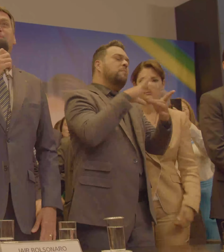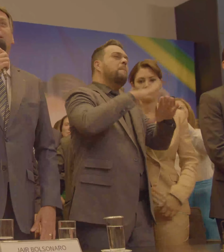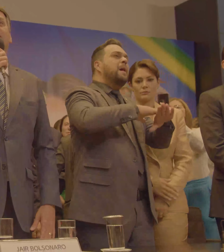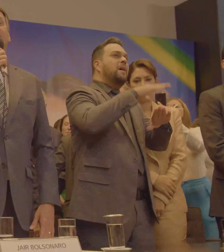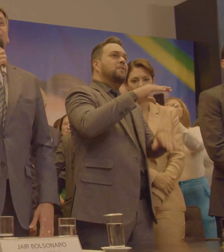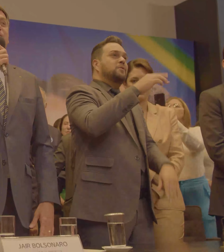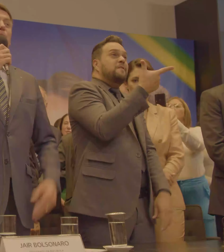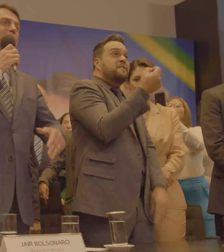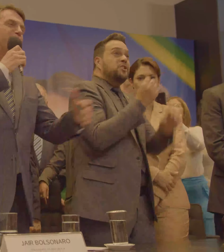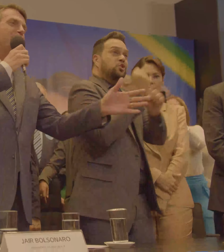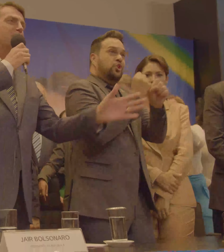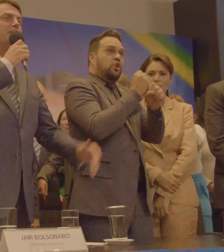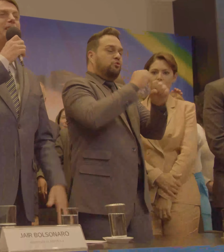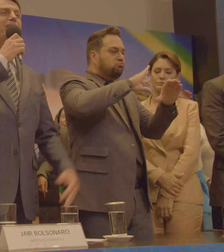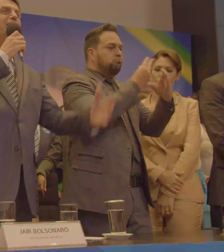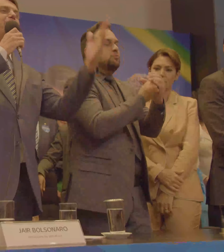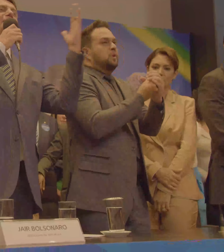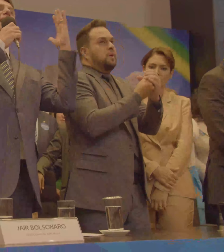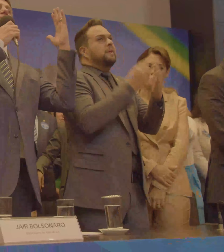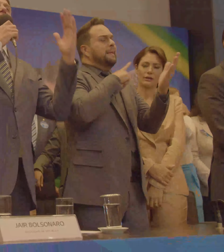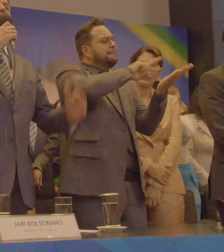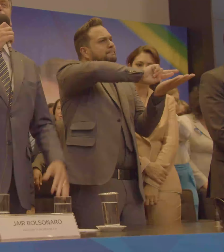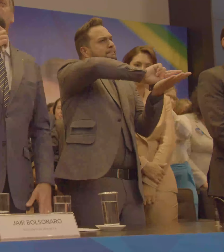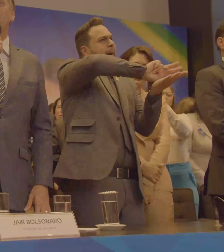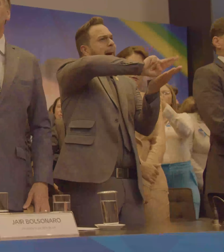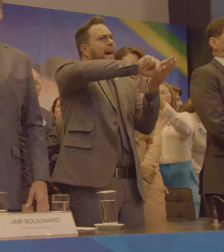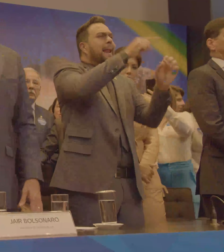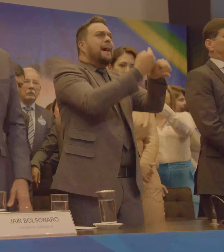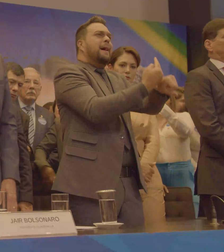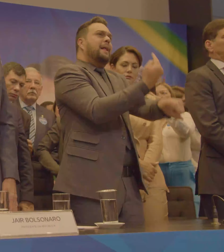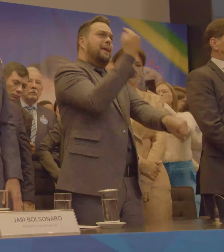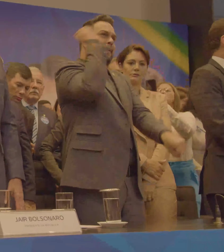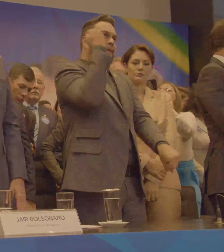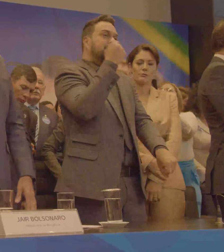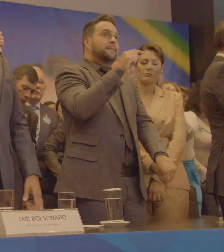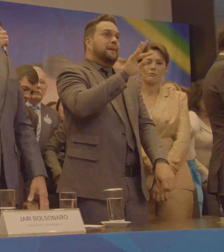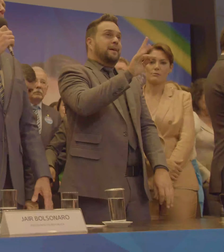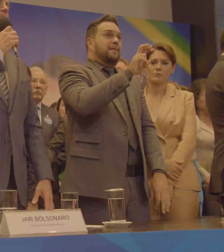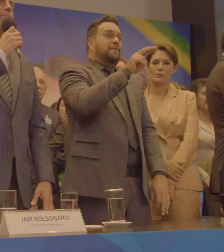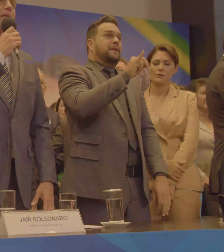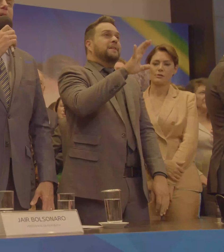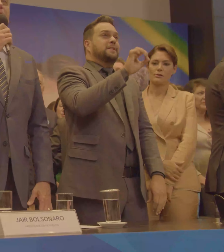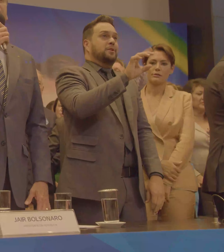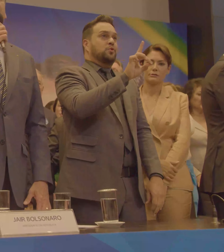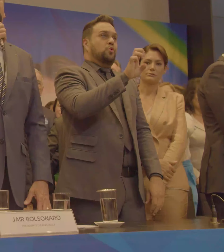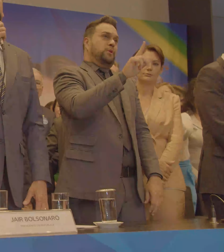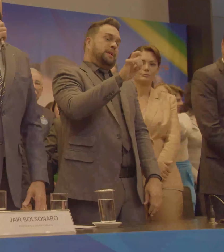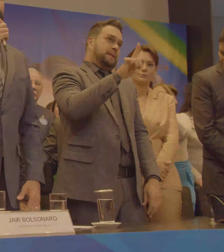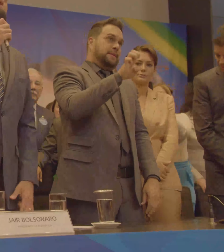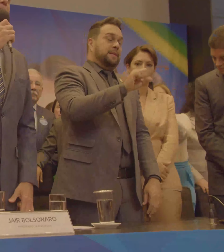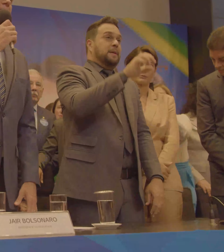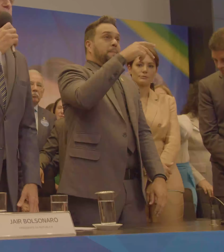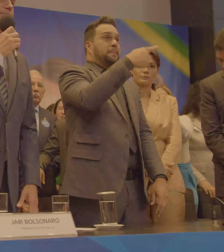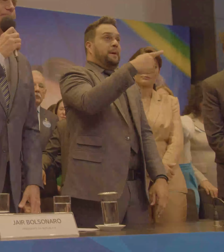anos, contando as suas derivações lá atrás, no tempo de Francisco Dornelles, era o PPD e também